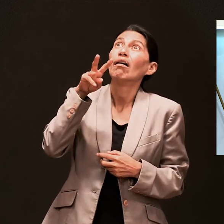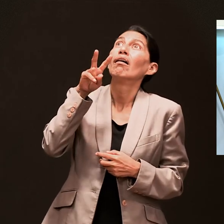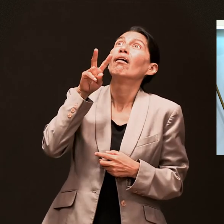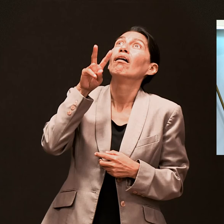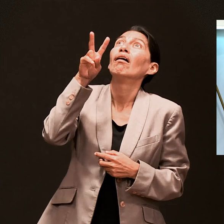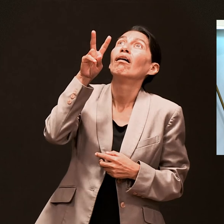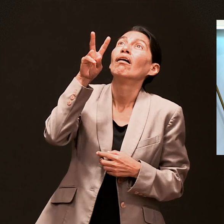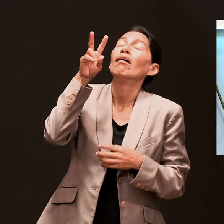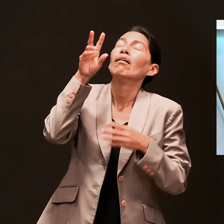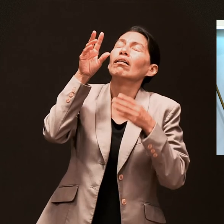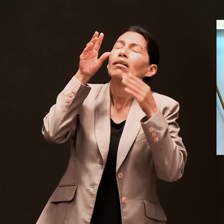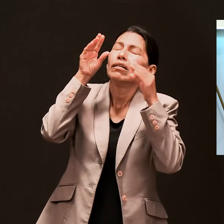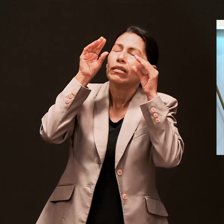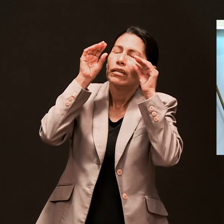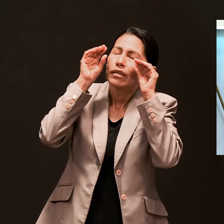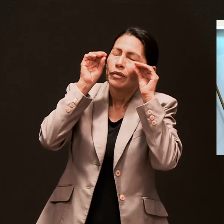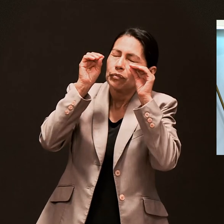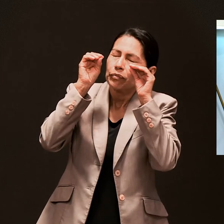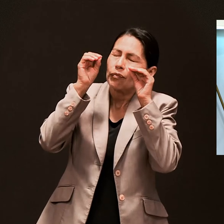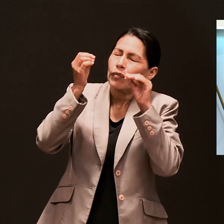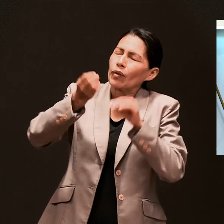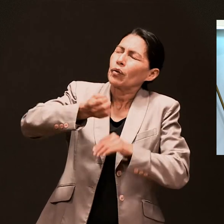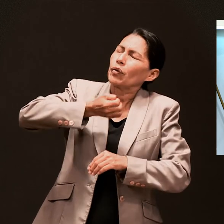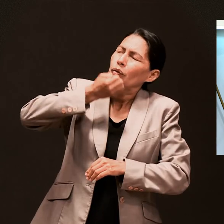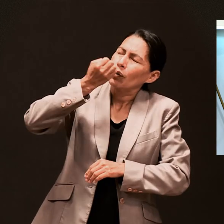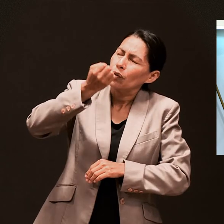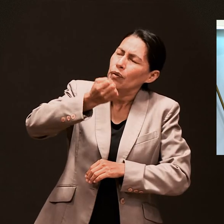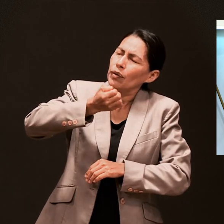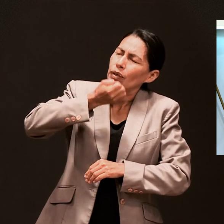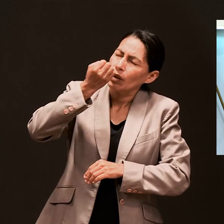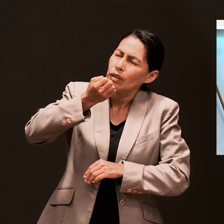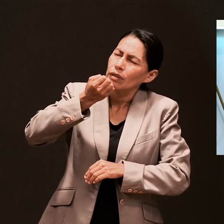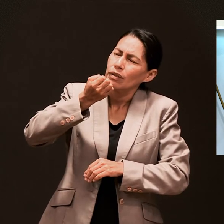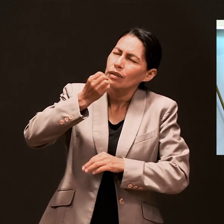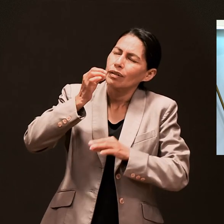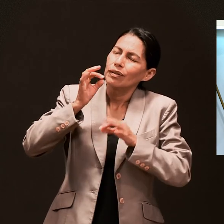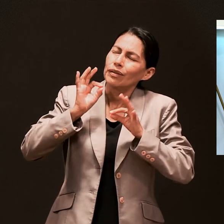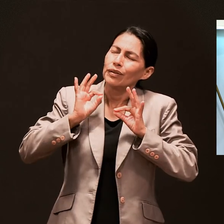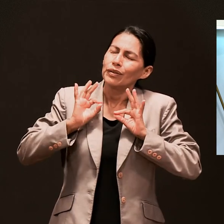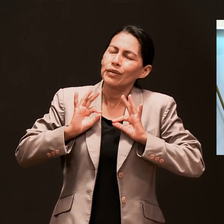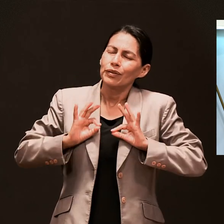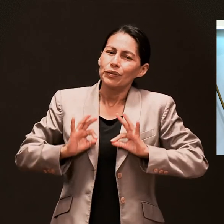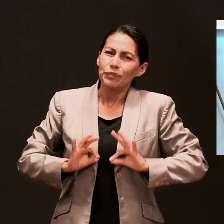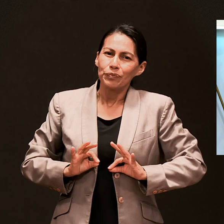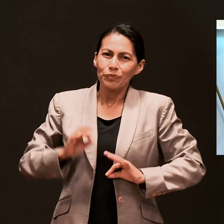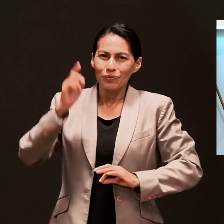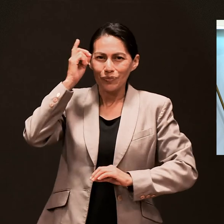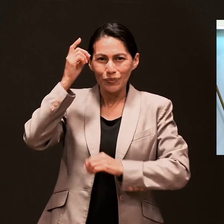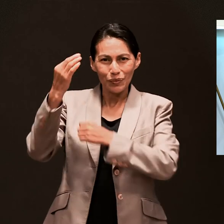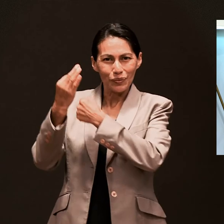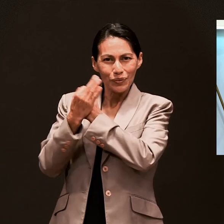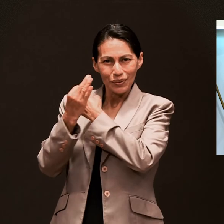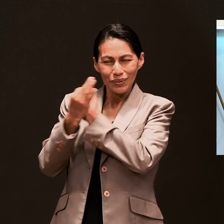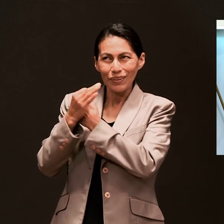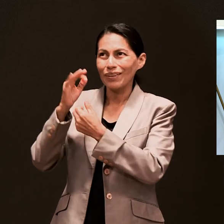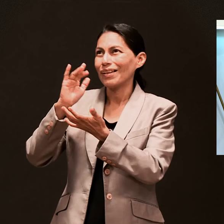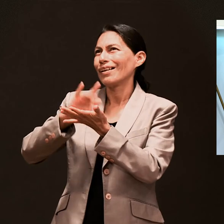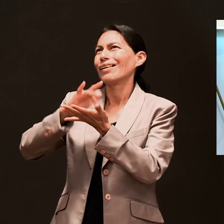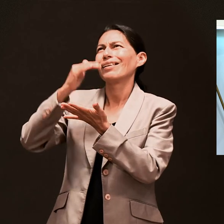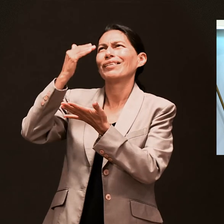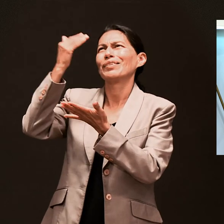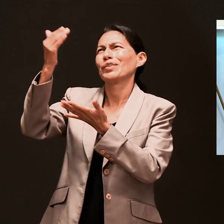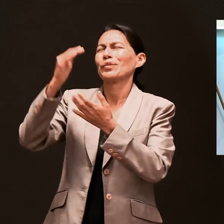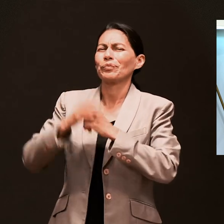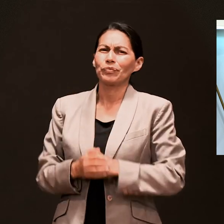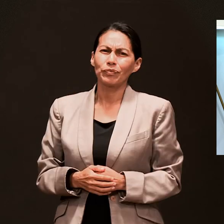reunión asustada y nerviosa mire al cielo se re mis ojos y empecé a orar y